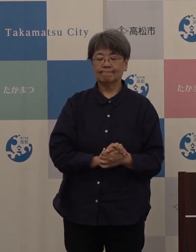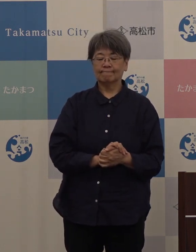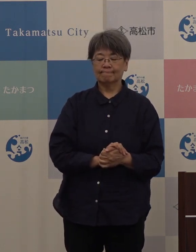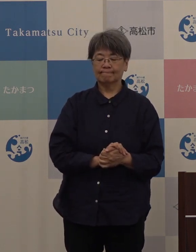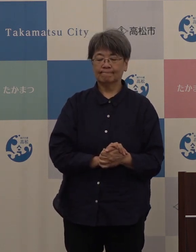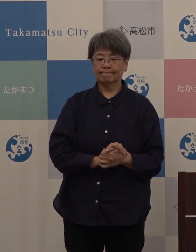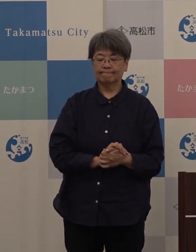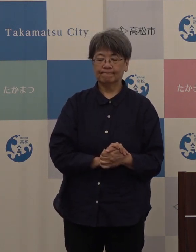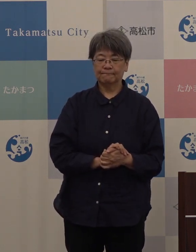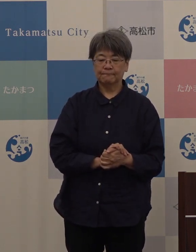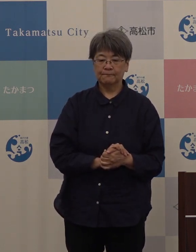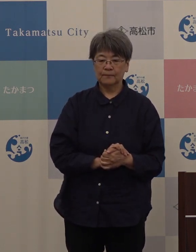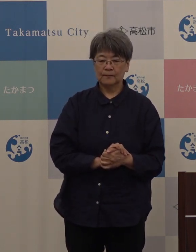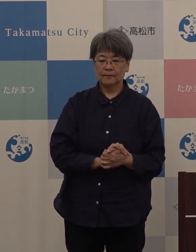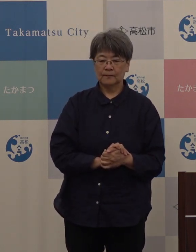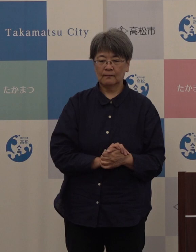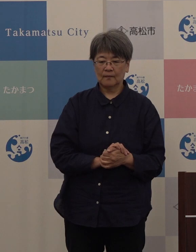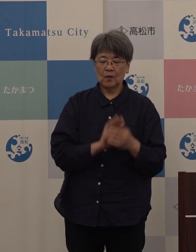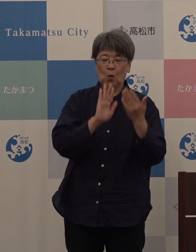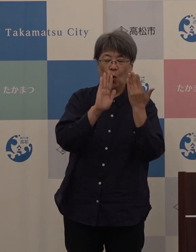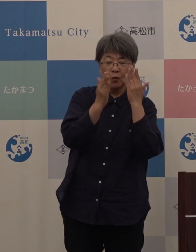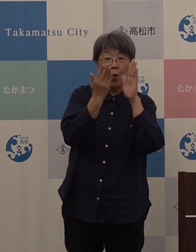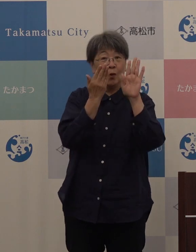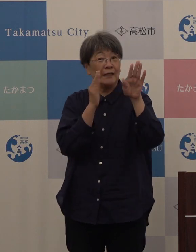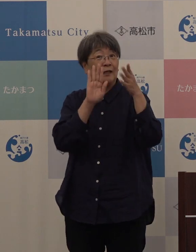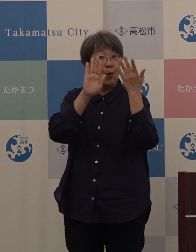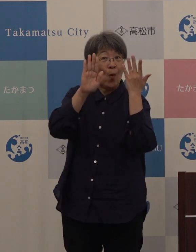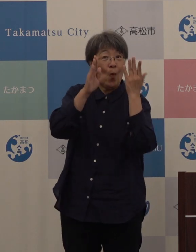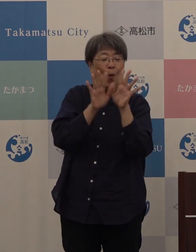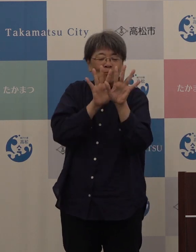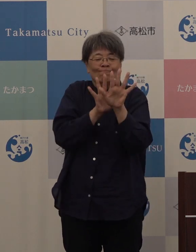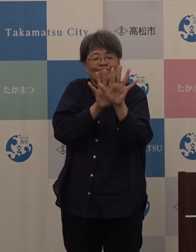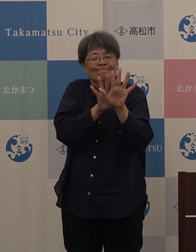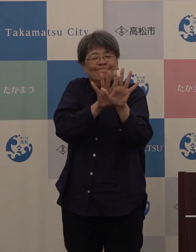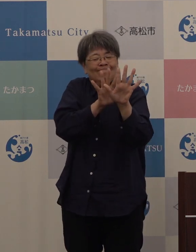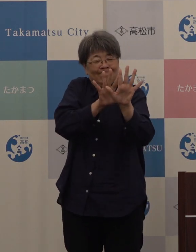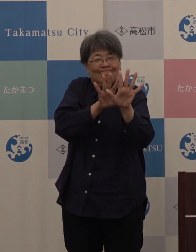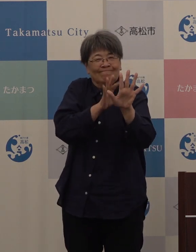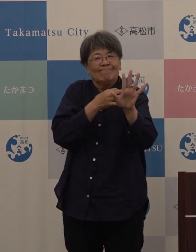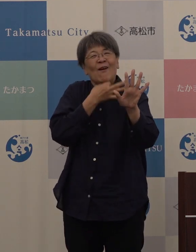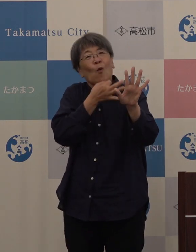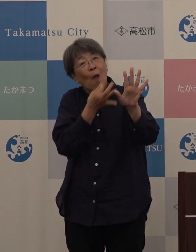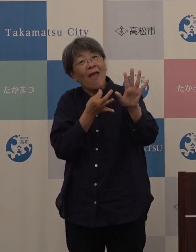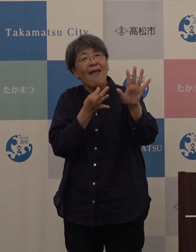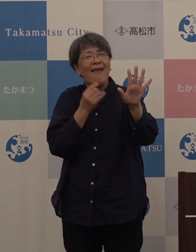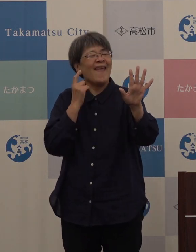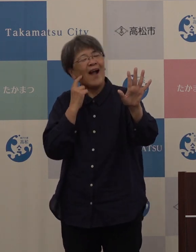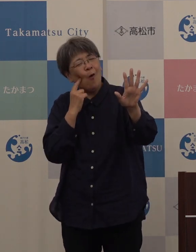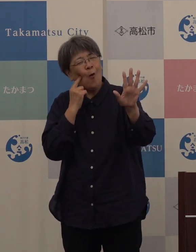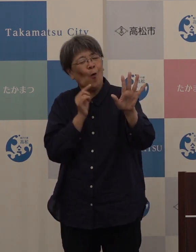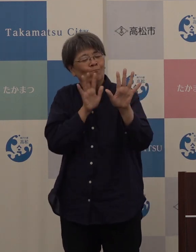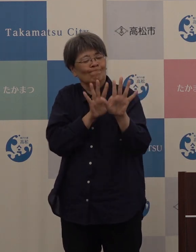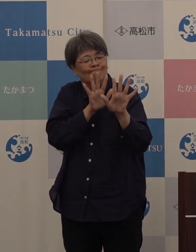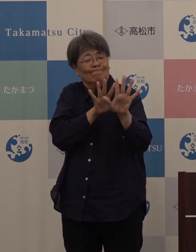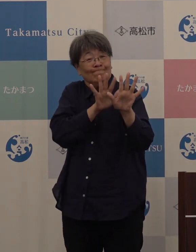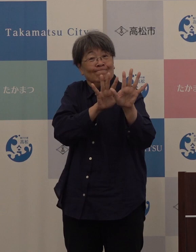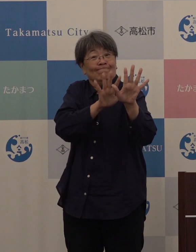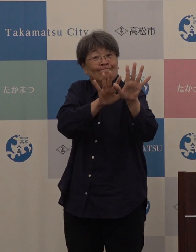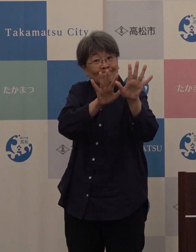に、踊り子の威勢のいい掛け声や笑顔と活気にあふれるパフォーマンスが展開されましたし、